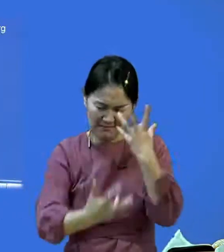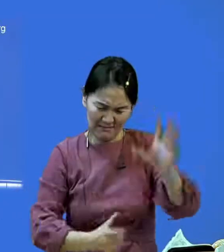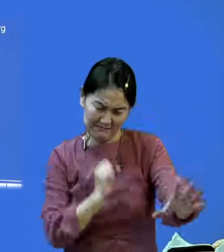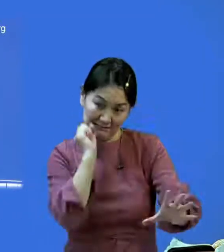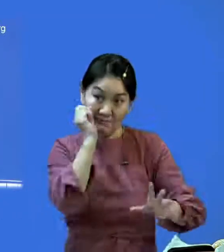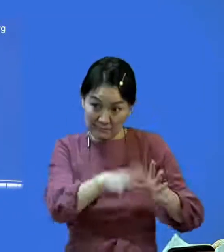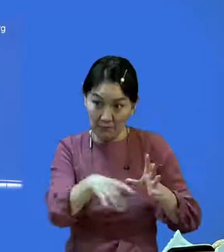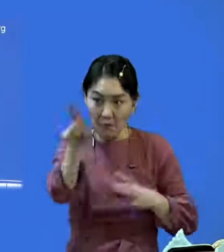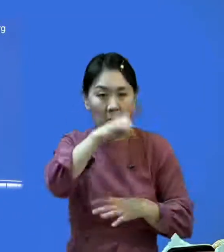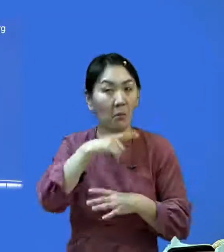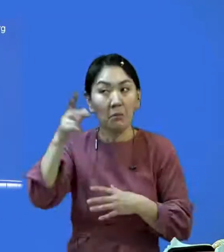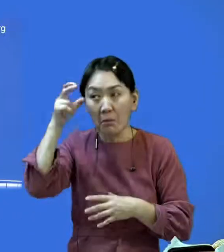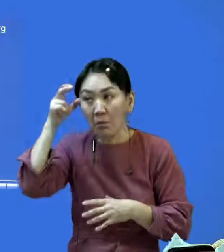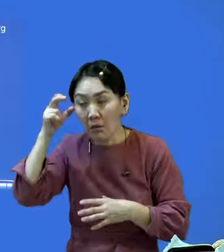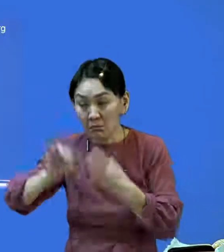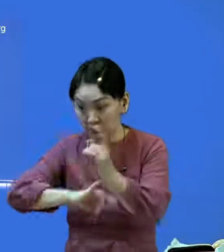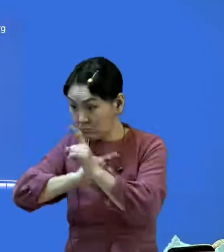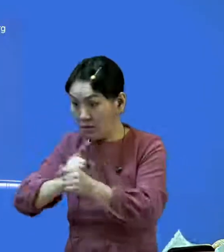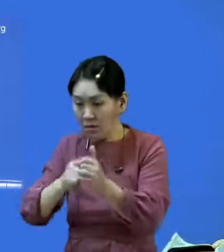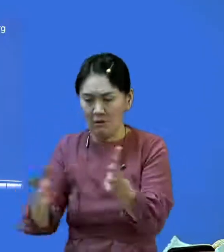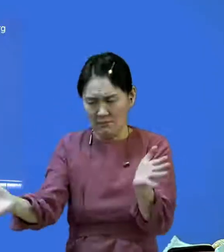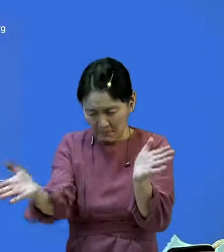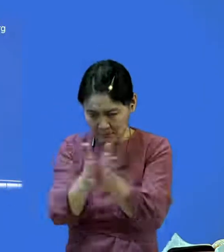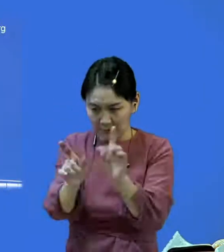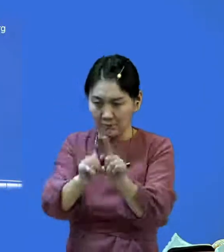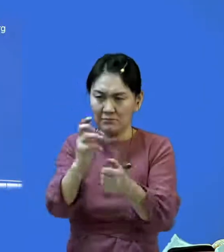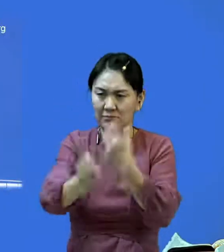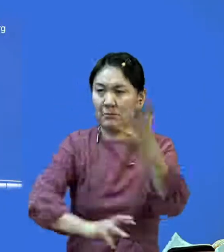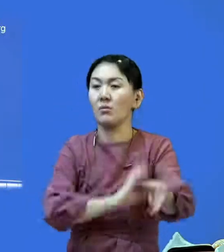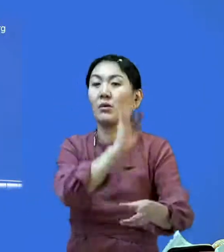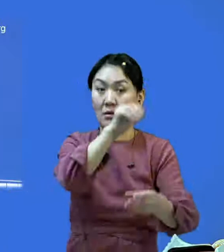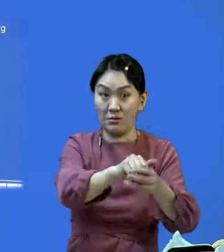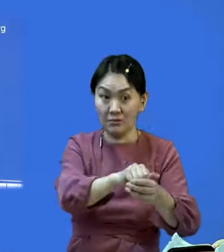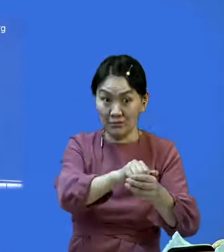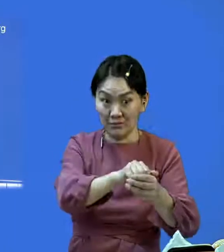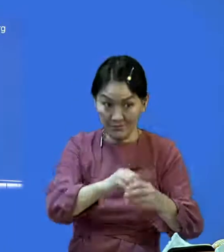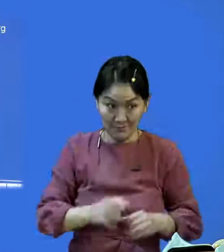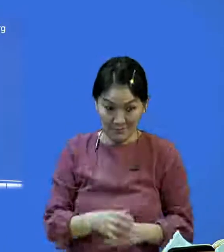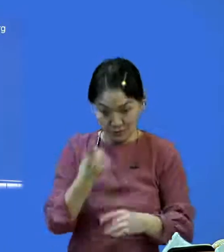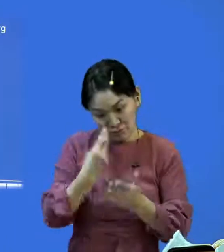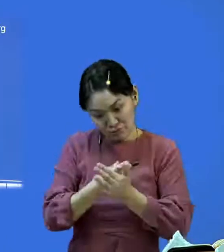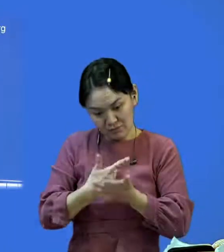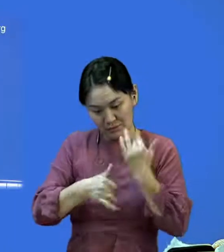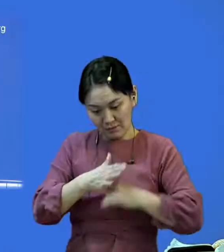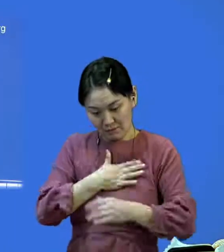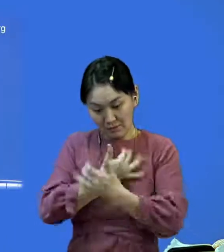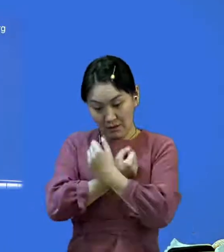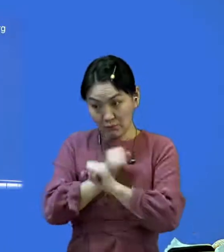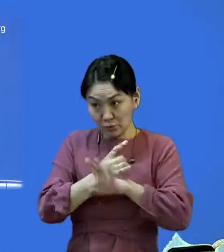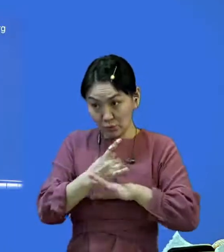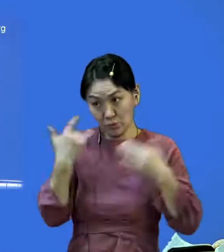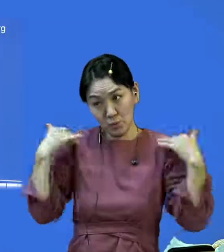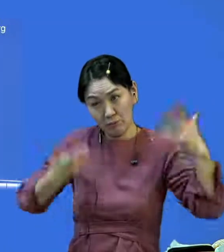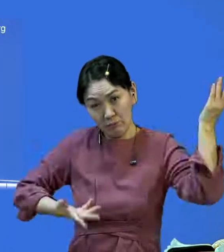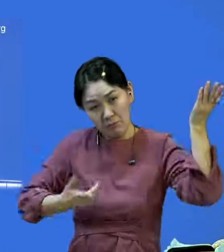байна. Тэгэхээр за ямар тач аврагдсан хүний байр суурь бол тэнгэр элчнэрээс хамаагүй илүү дээр байгаа гэдгийг мэдэх